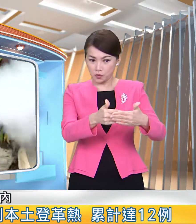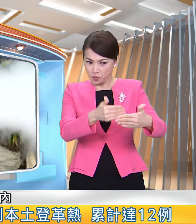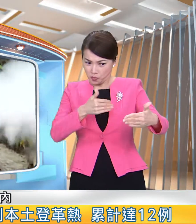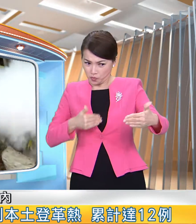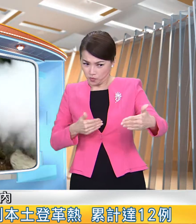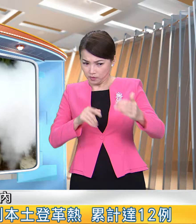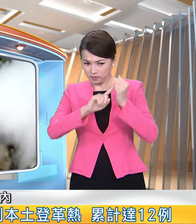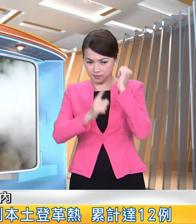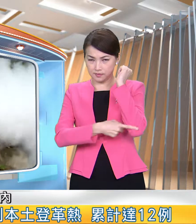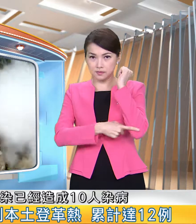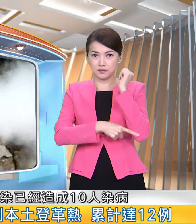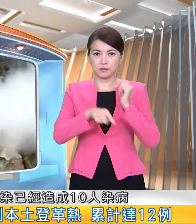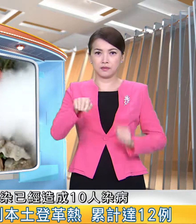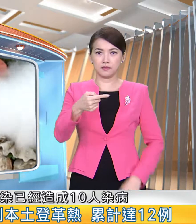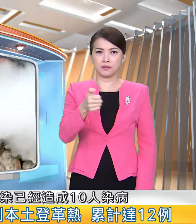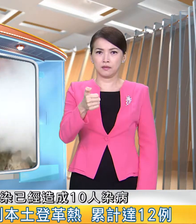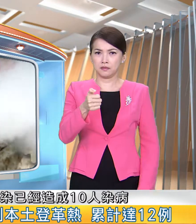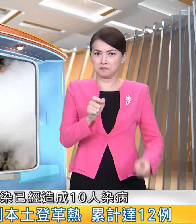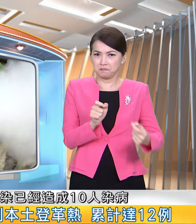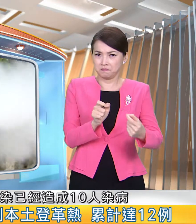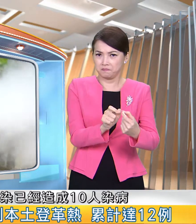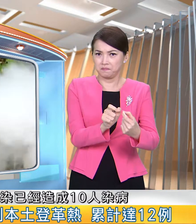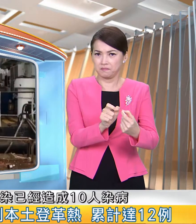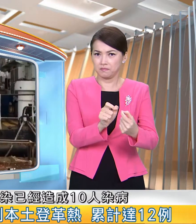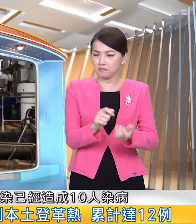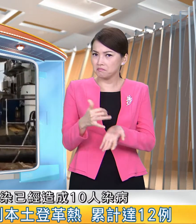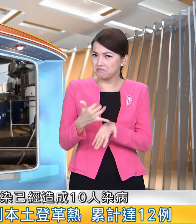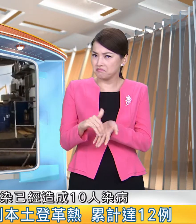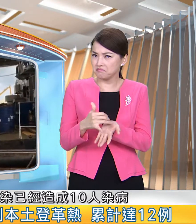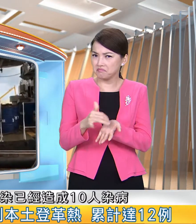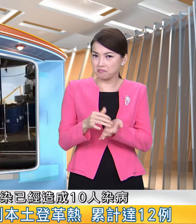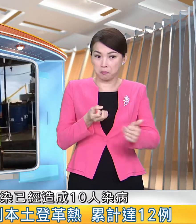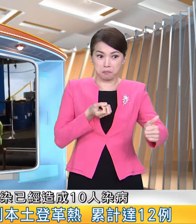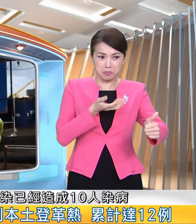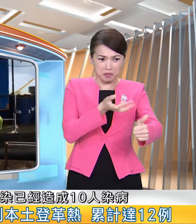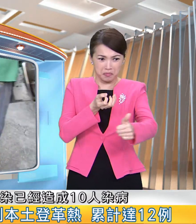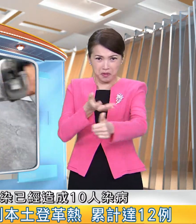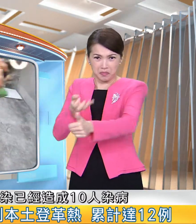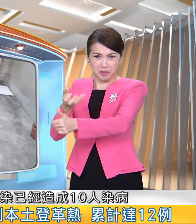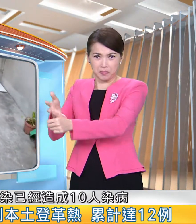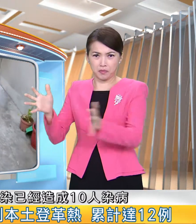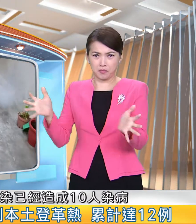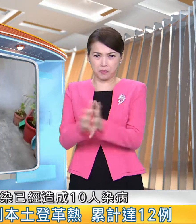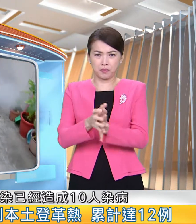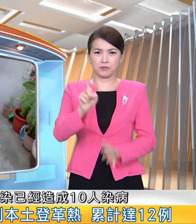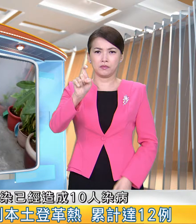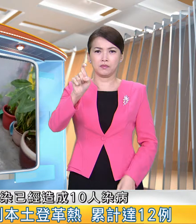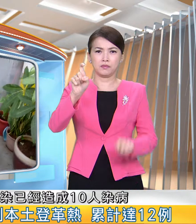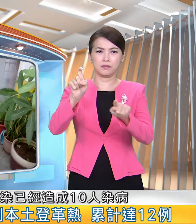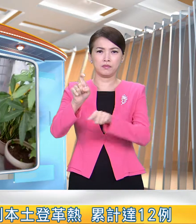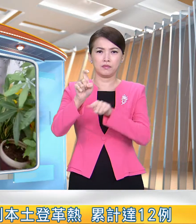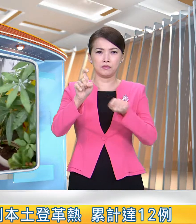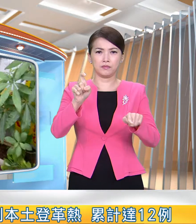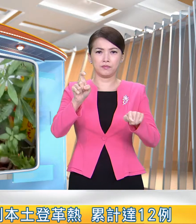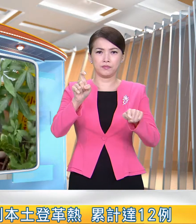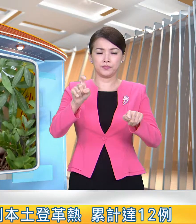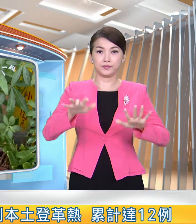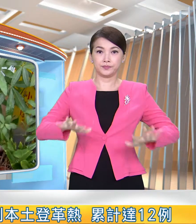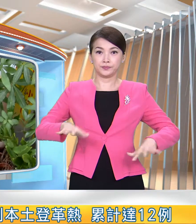内。这一波全聚感染已经造成了10个人染病。截至目前